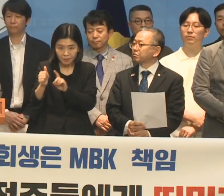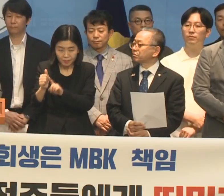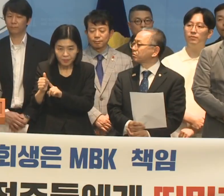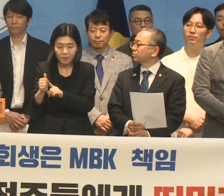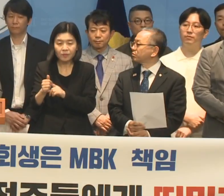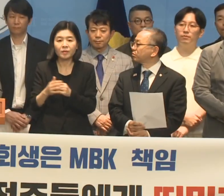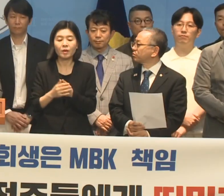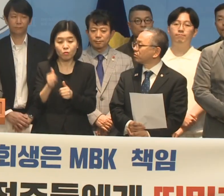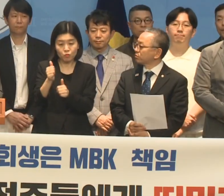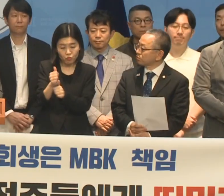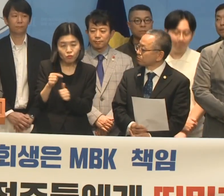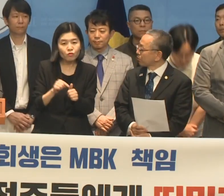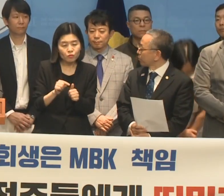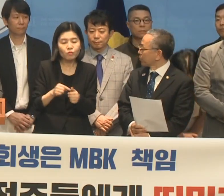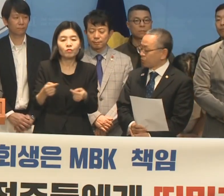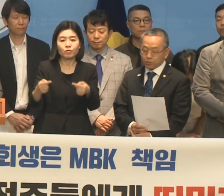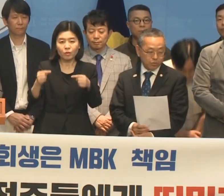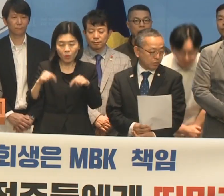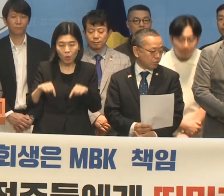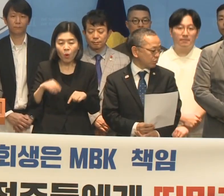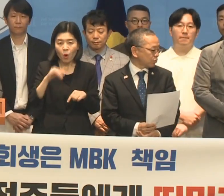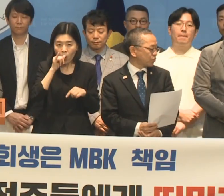강경무 부의장님 참석하셨습니다.